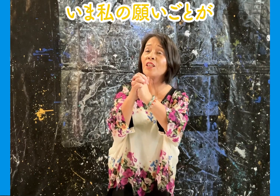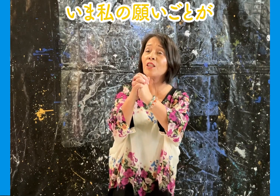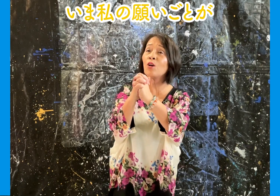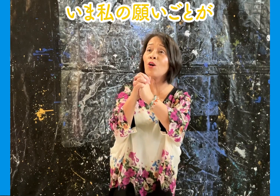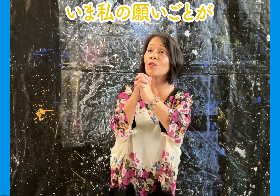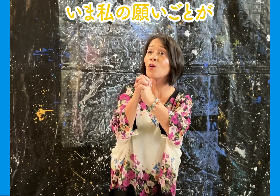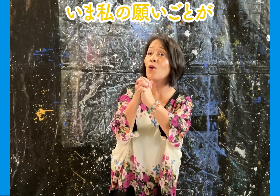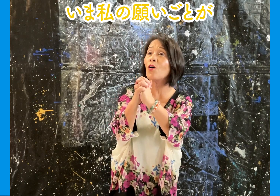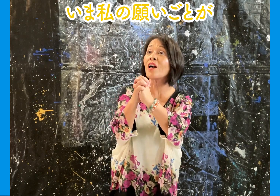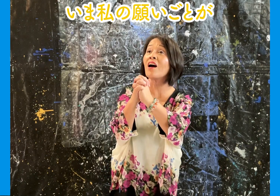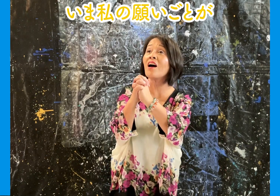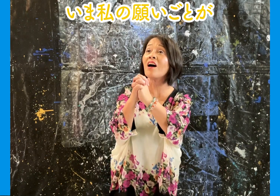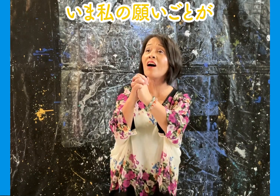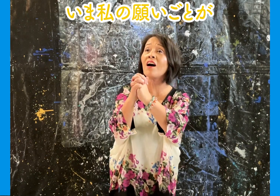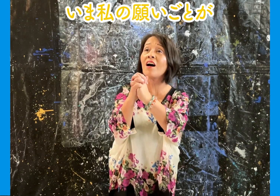願い事が